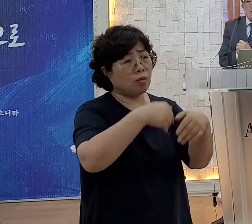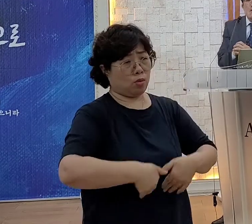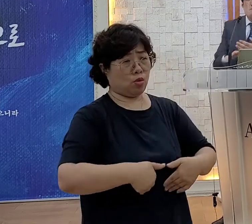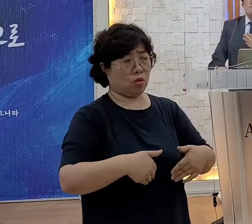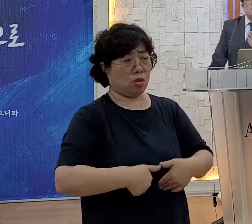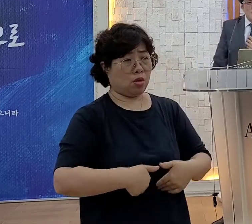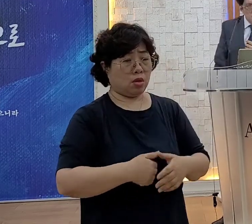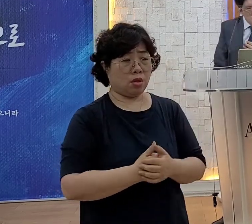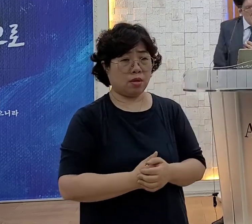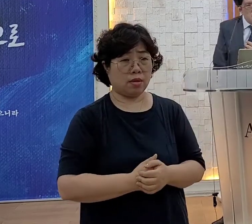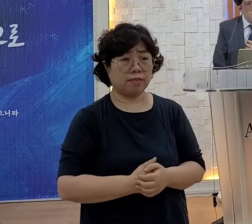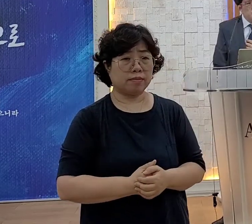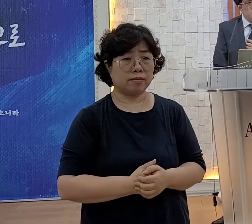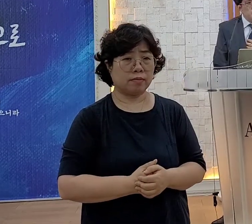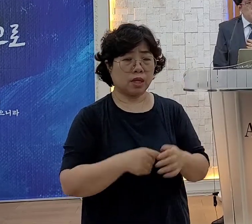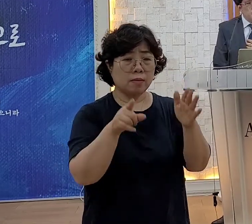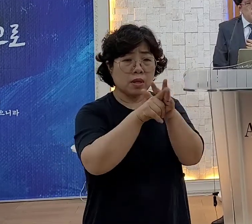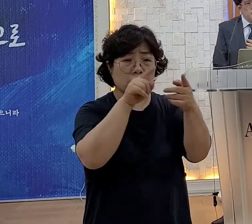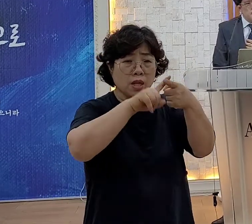이게 목사책.